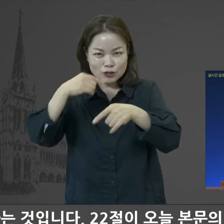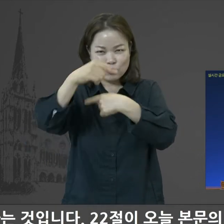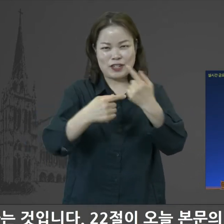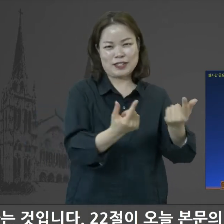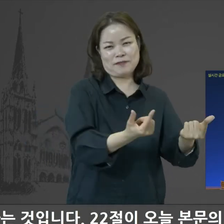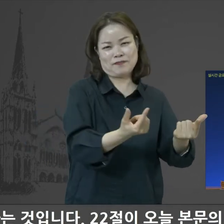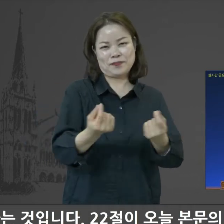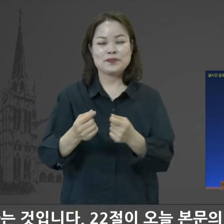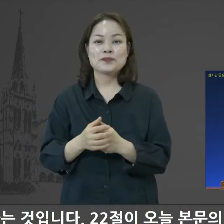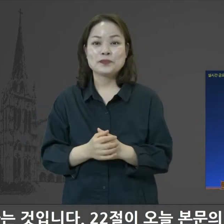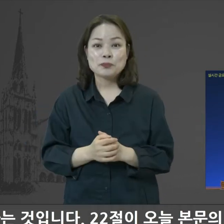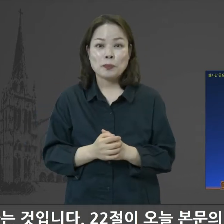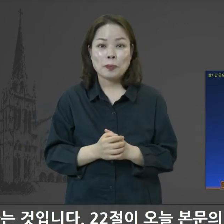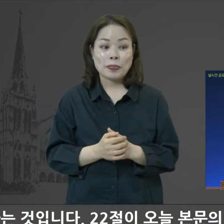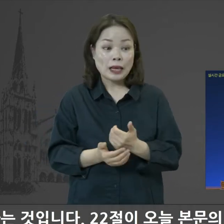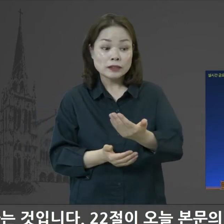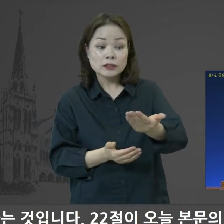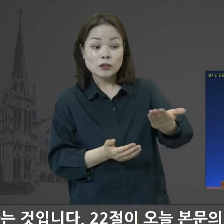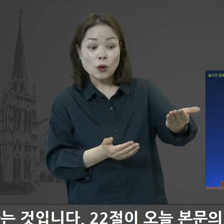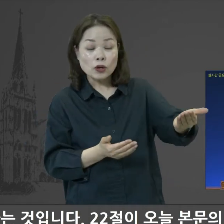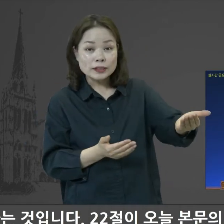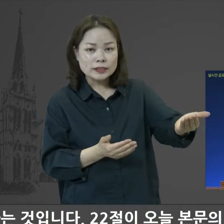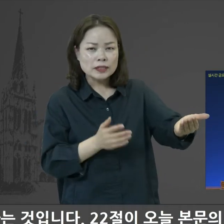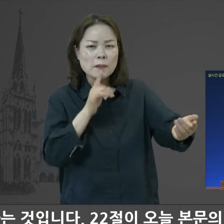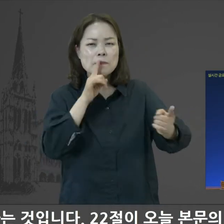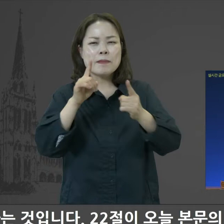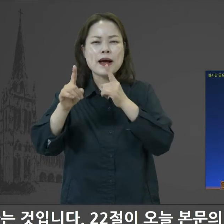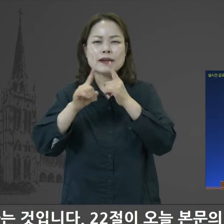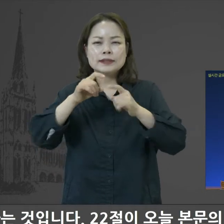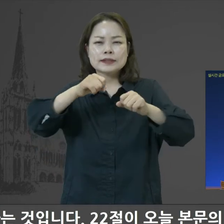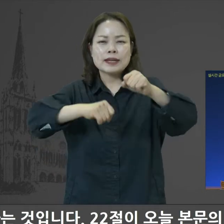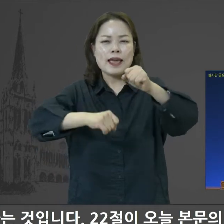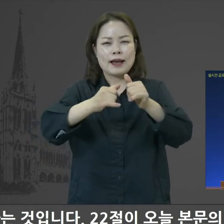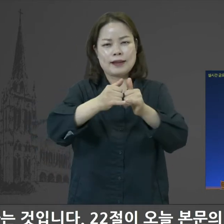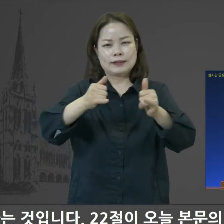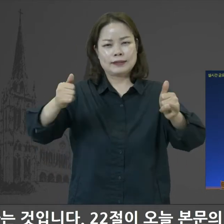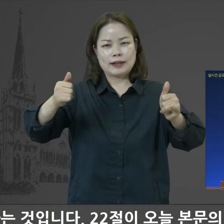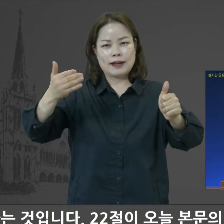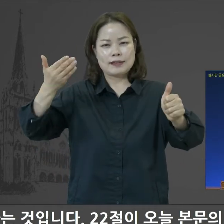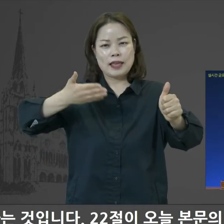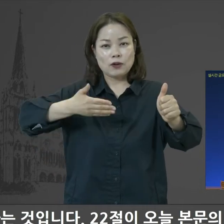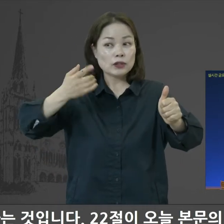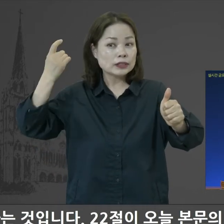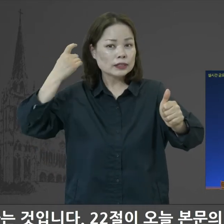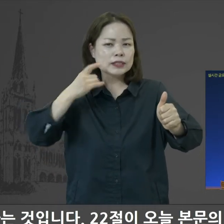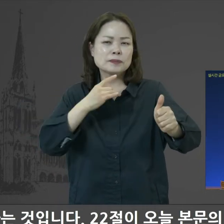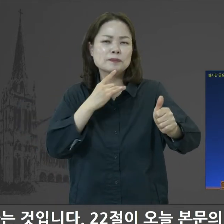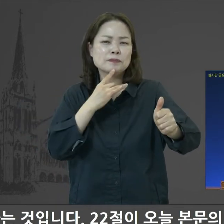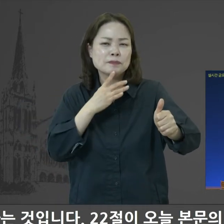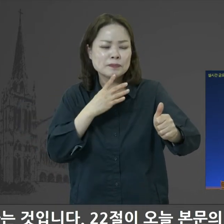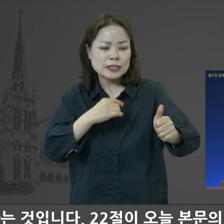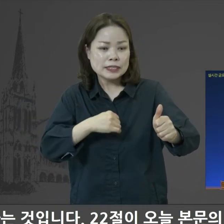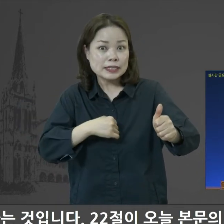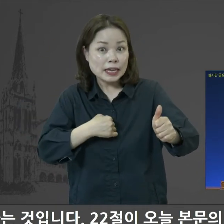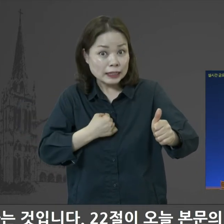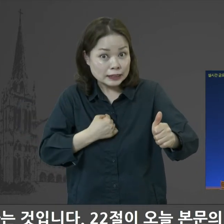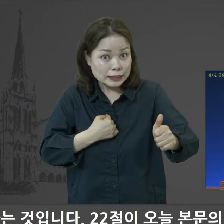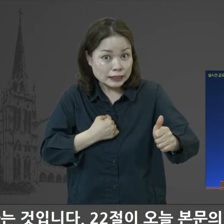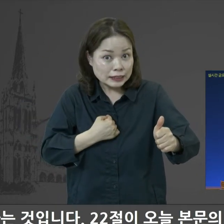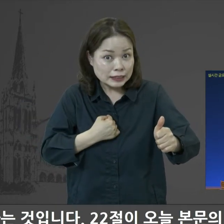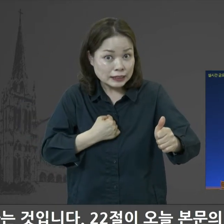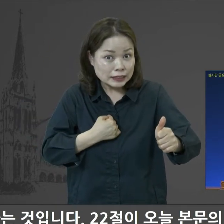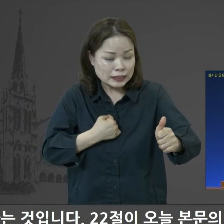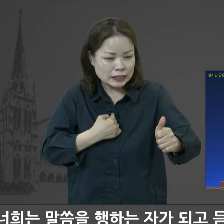같이 읽겠습니다. 너희는 말씀을 행하는 자가 되고 듣기만 하여